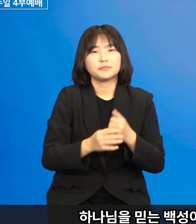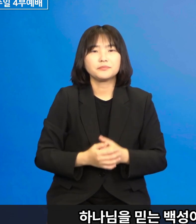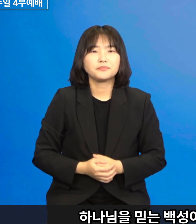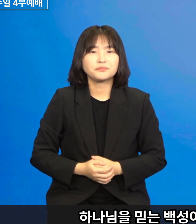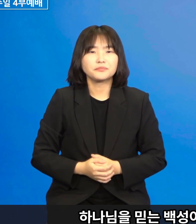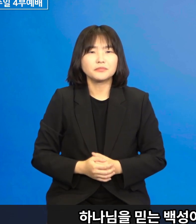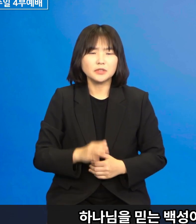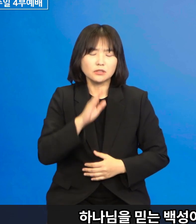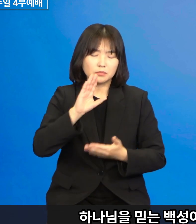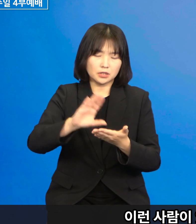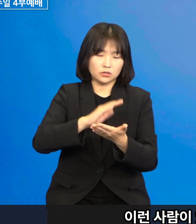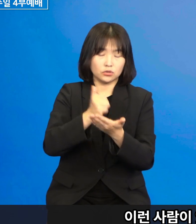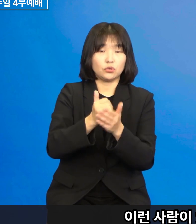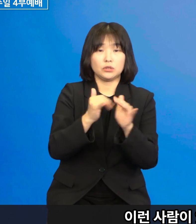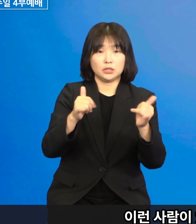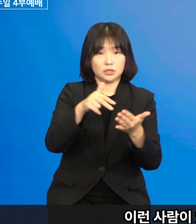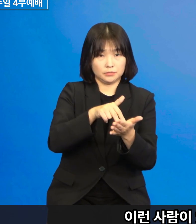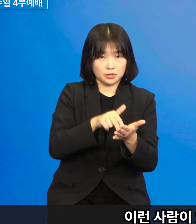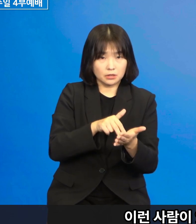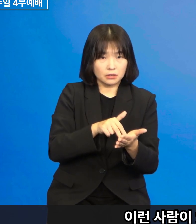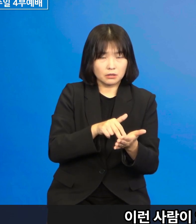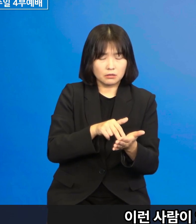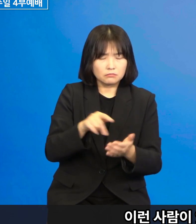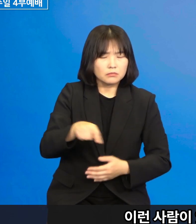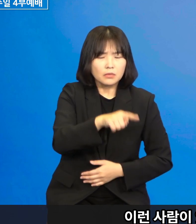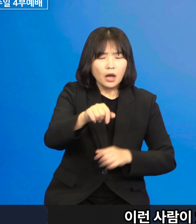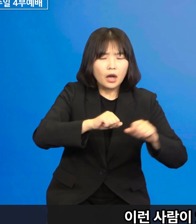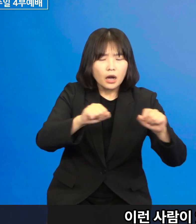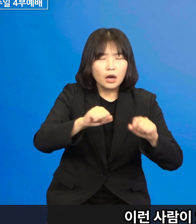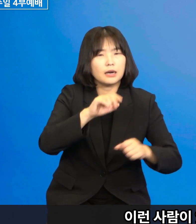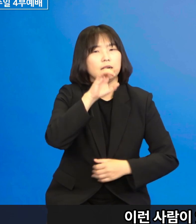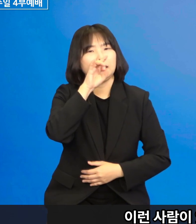진짜 크리스천이라면 이런 사람이 있어서는 안 된다고